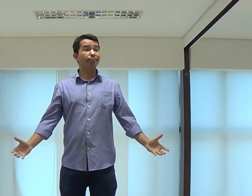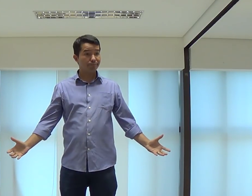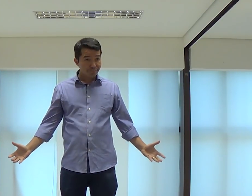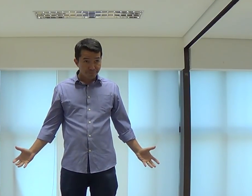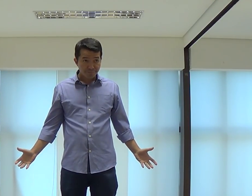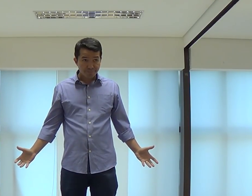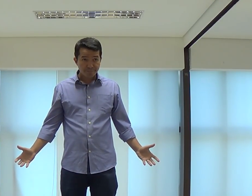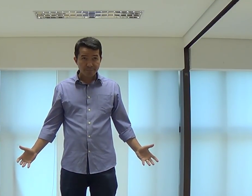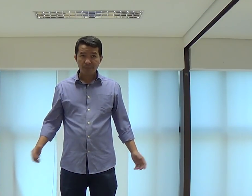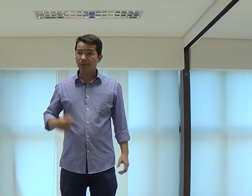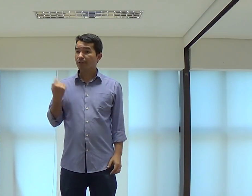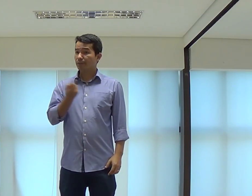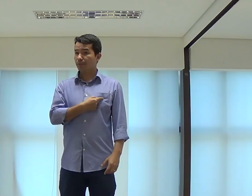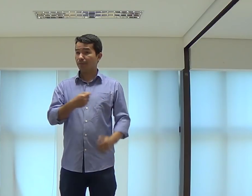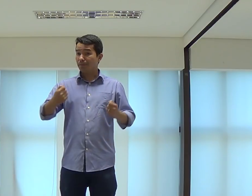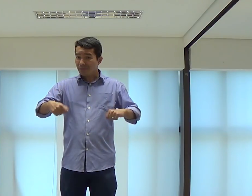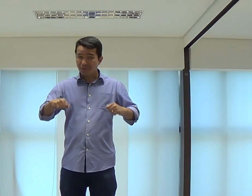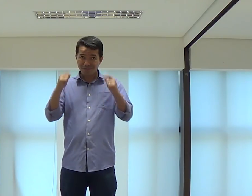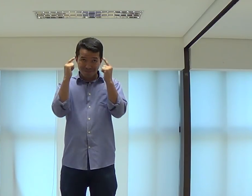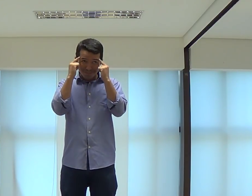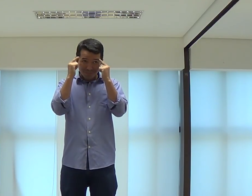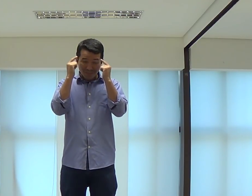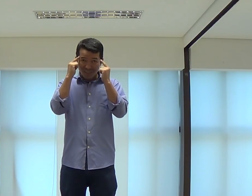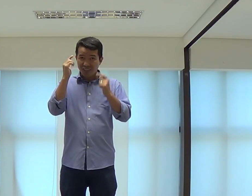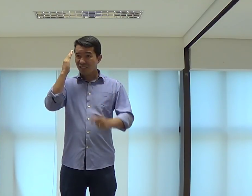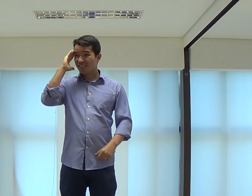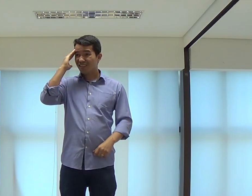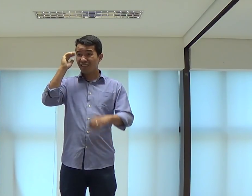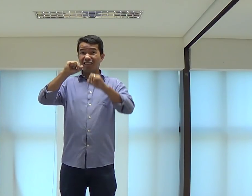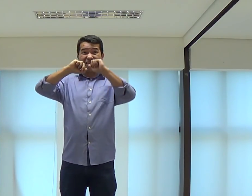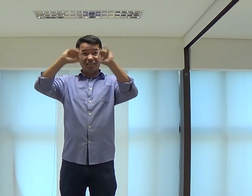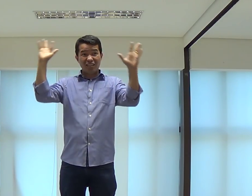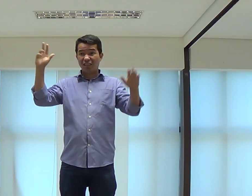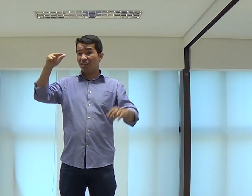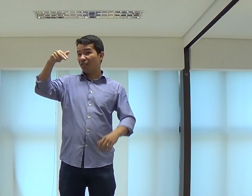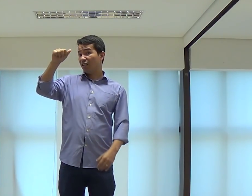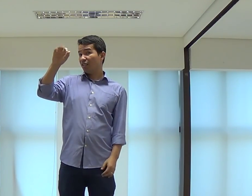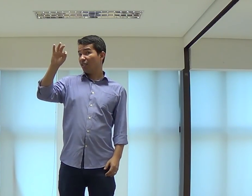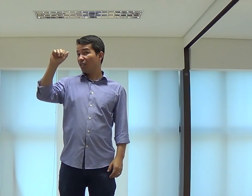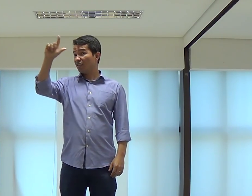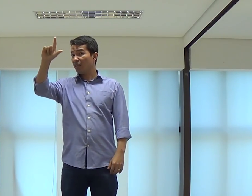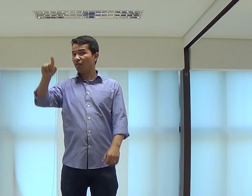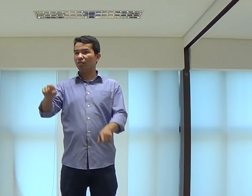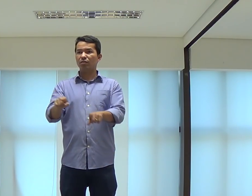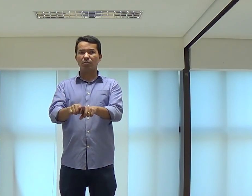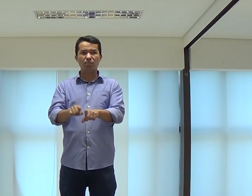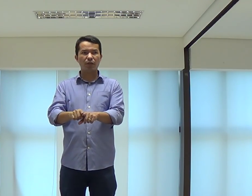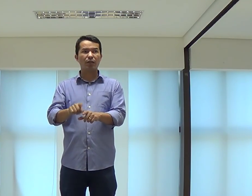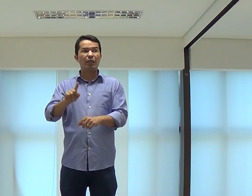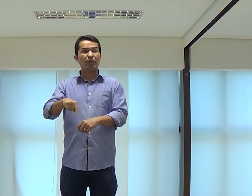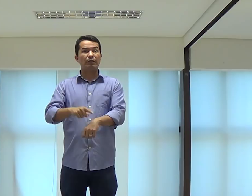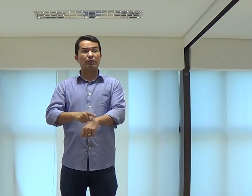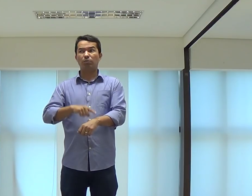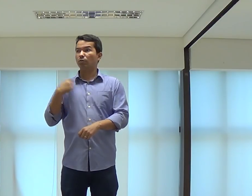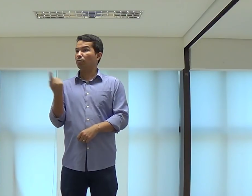daí vai ficar, né? Vai crescer. Então a gente precisa entender, a gente precisa saber. Que o Natal, ele é